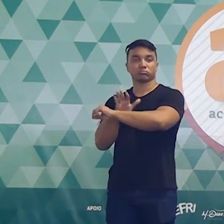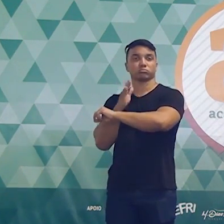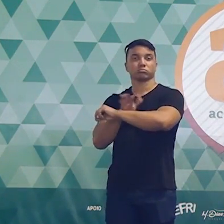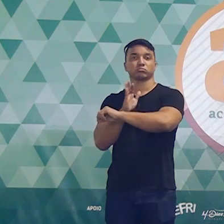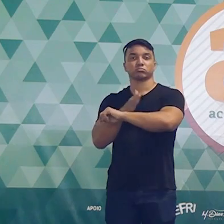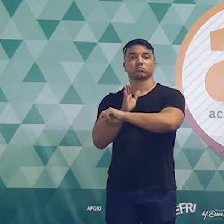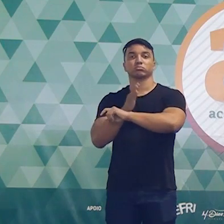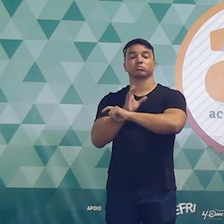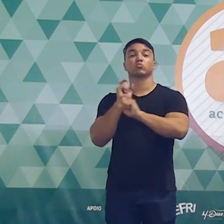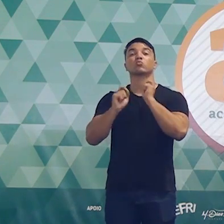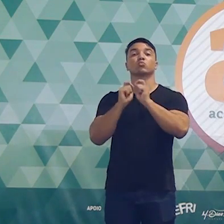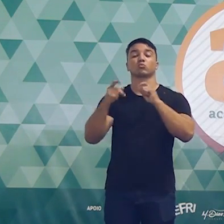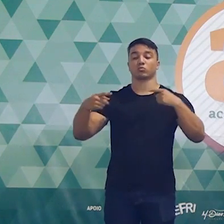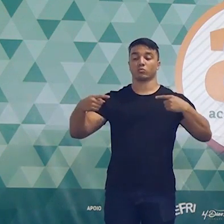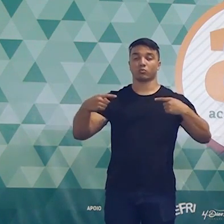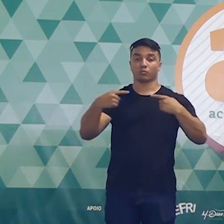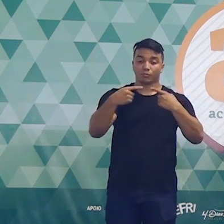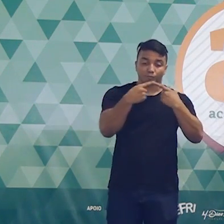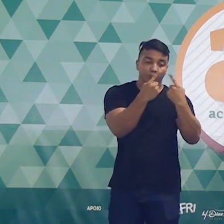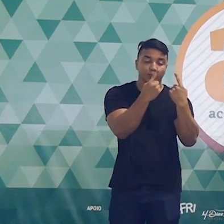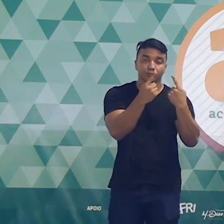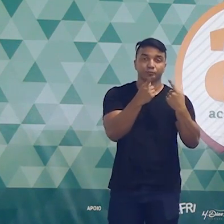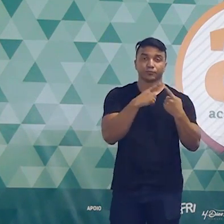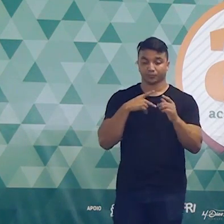e que eu repasso no livro é o seguinte: